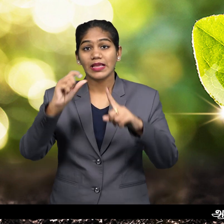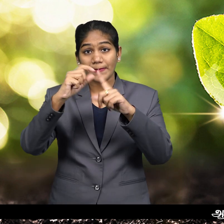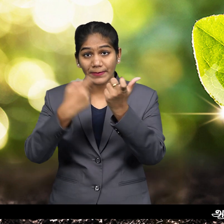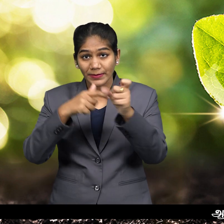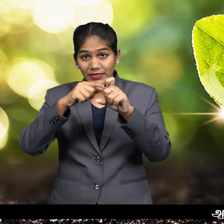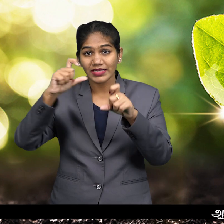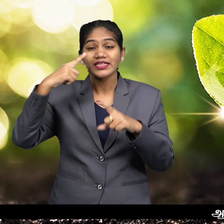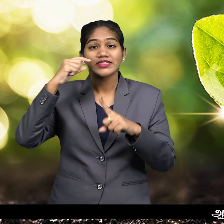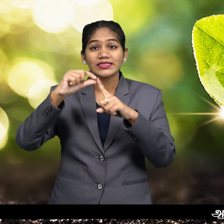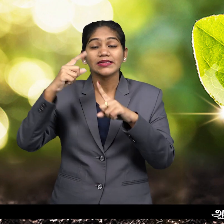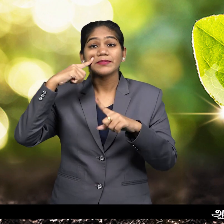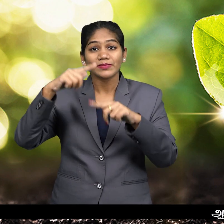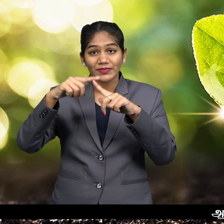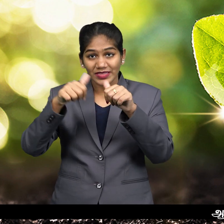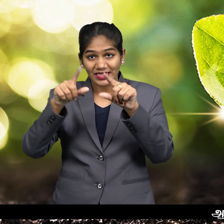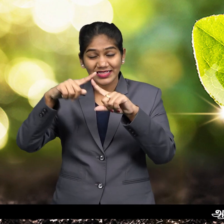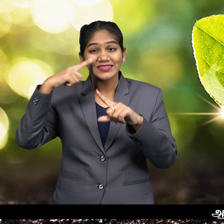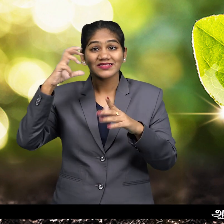ஆவியாதல் மற்றும்